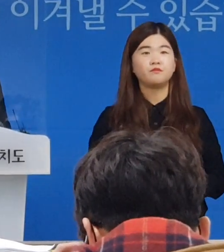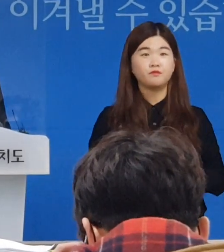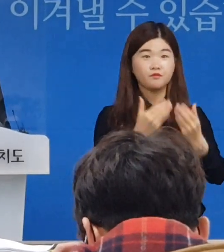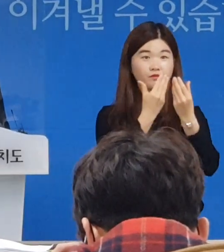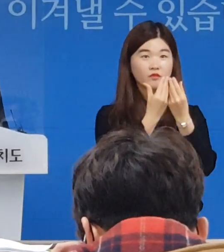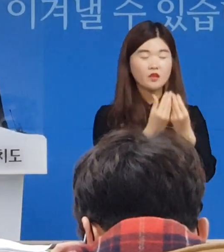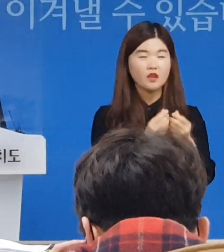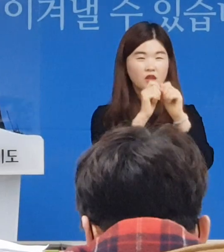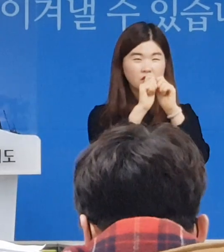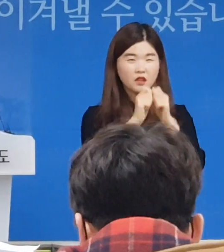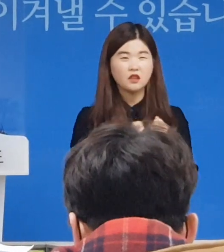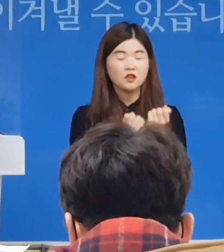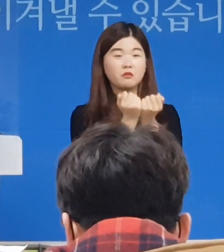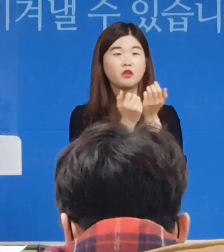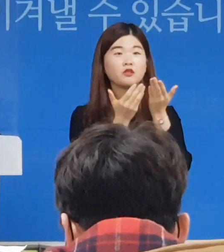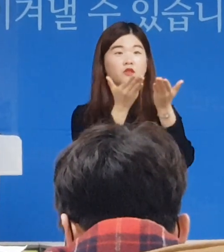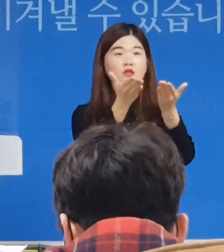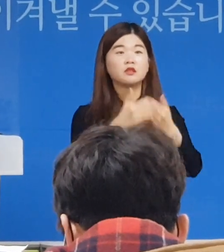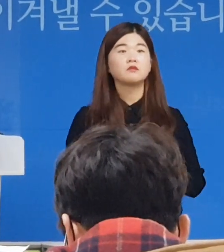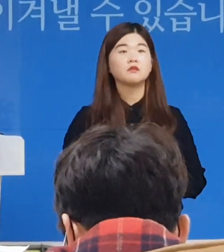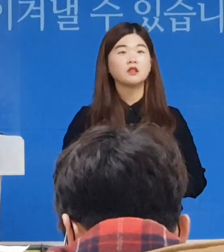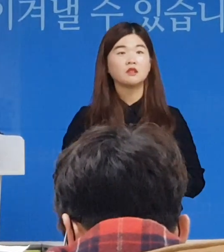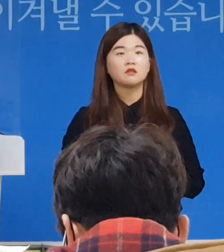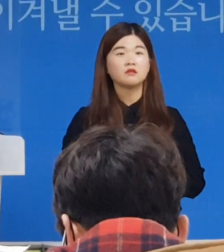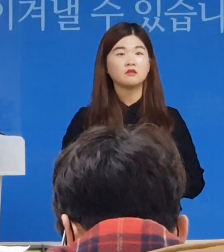좀 자세히 설명을 드리겠습니다.